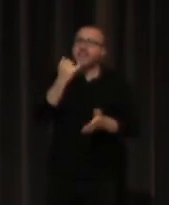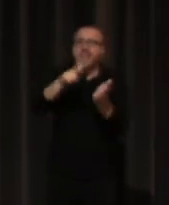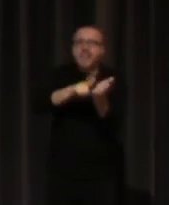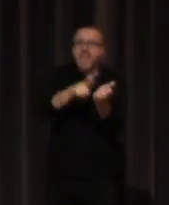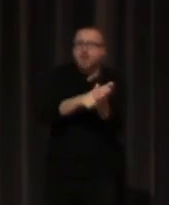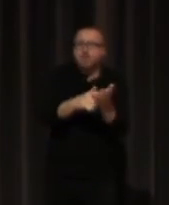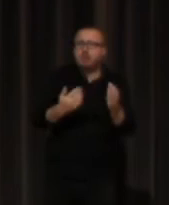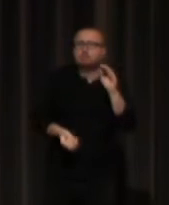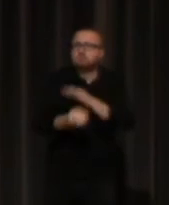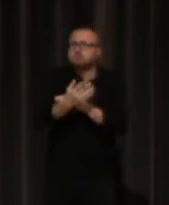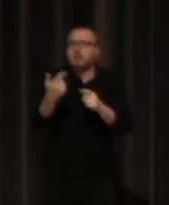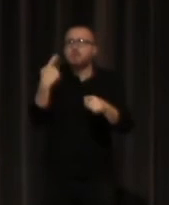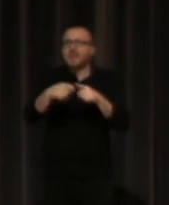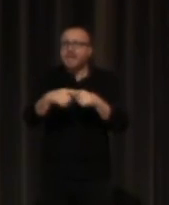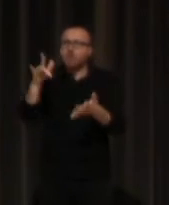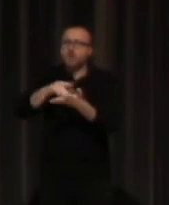quan escrivim.